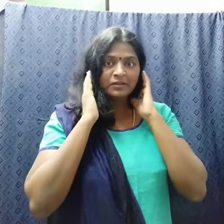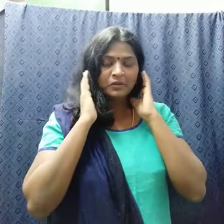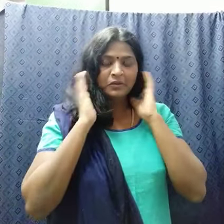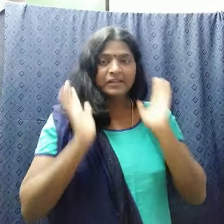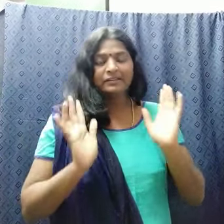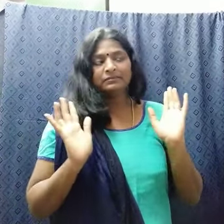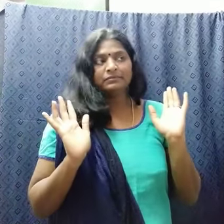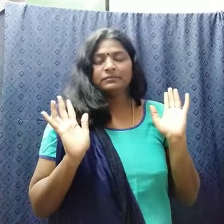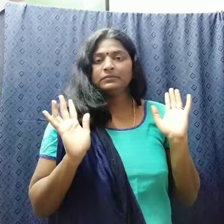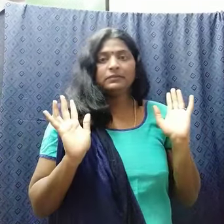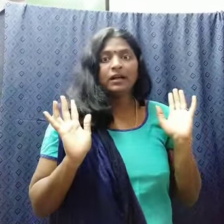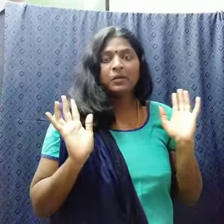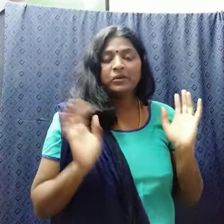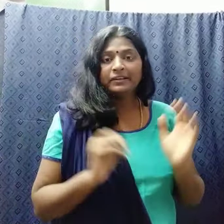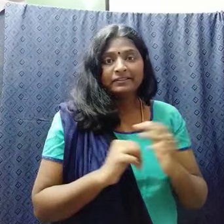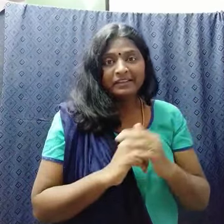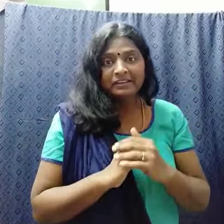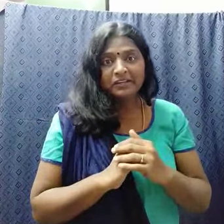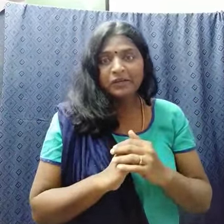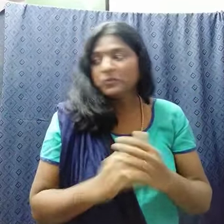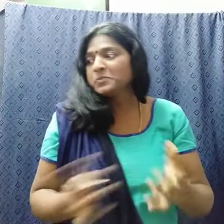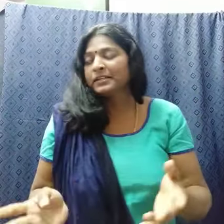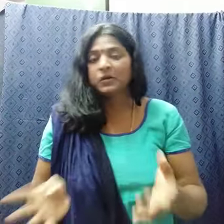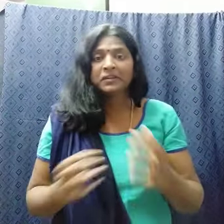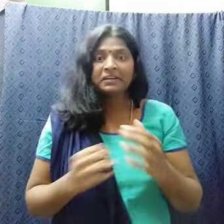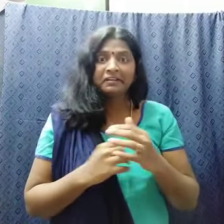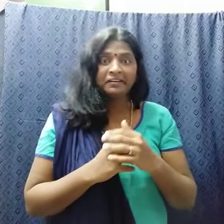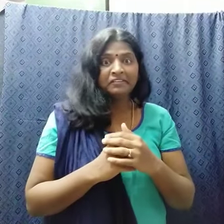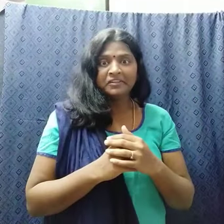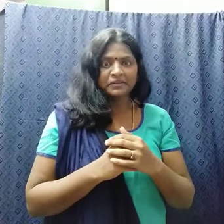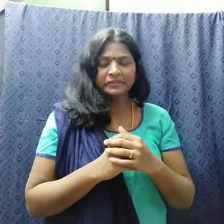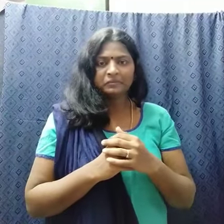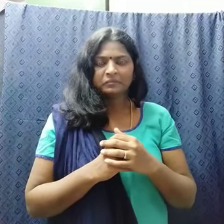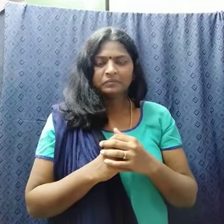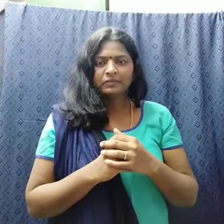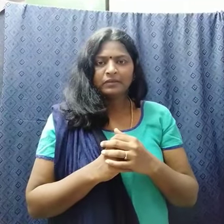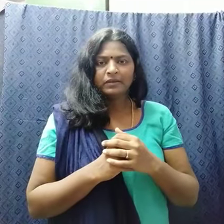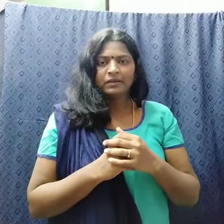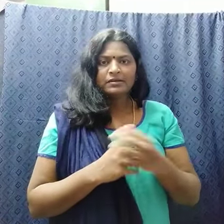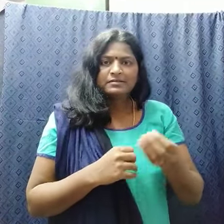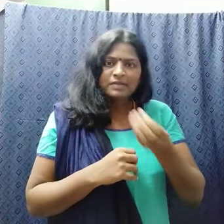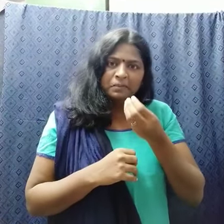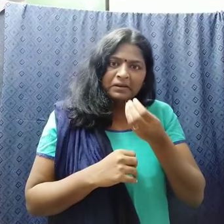குளர தாங்க முடியல. டெய்லி டெய்லி நியூஸ் பக்கத்தில் உட்காந்து கண்ணீர் விட்டுட்டு இருக்கோம். சாப்பாட்டுக்கு